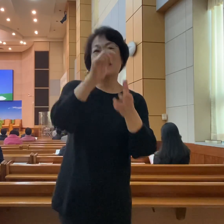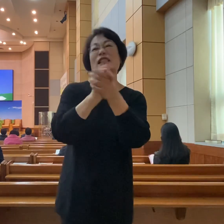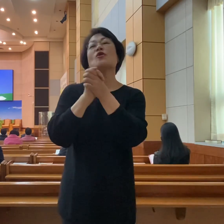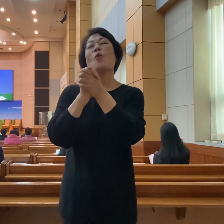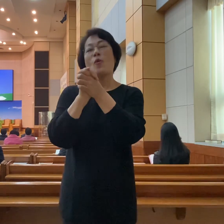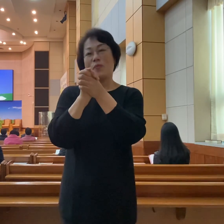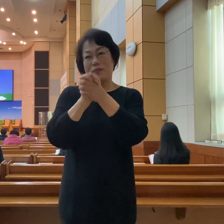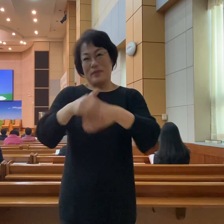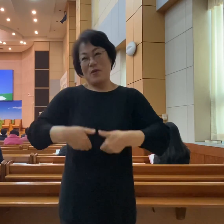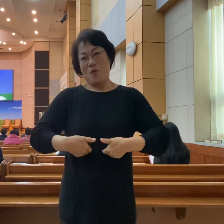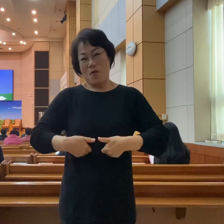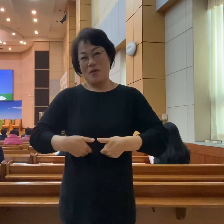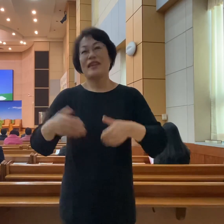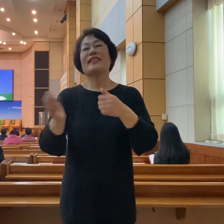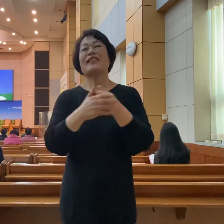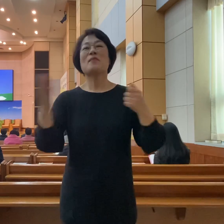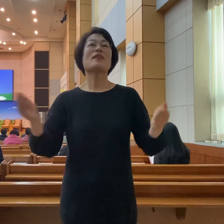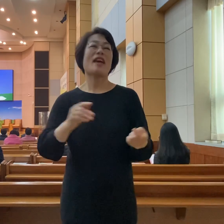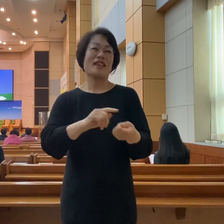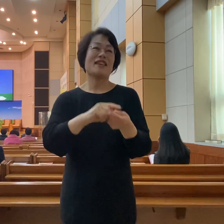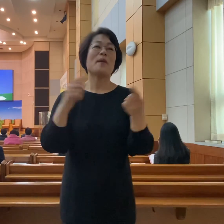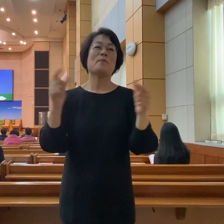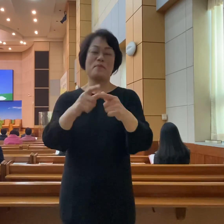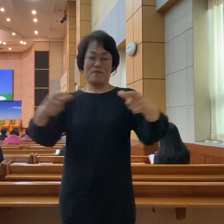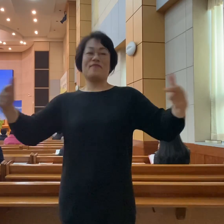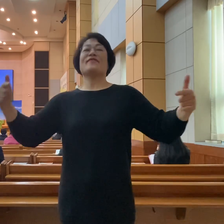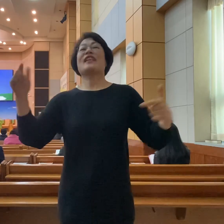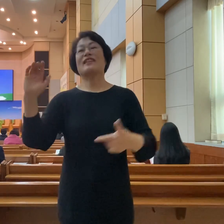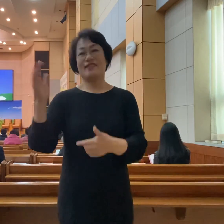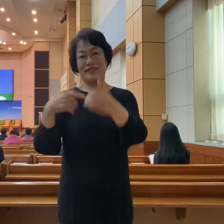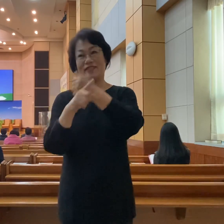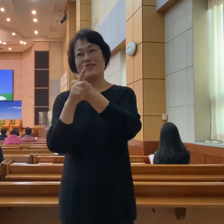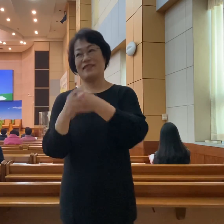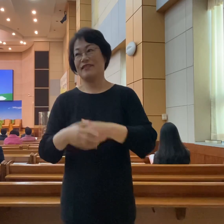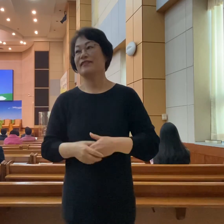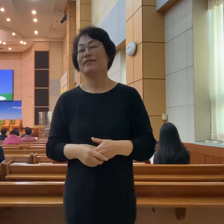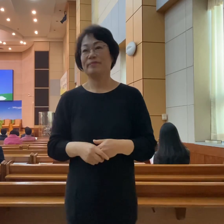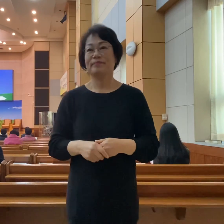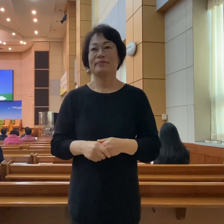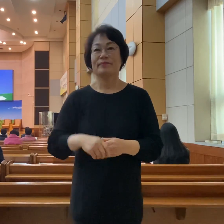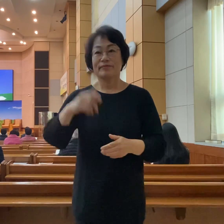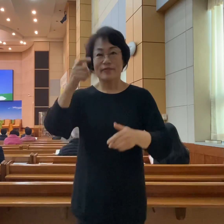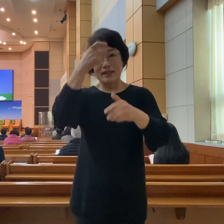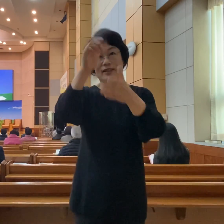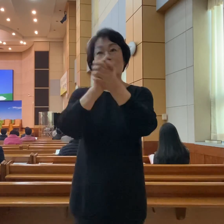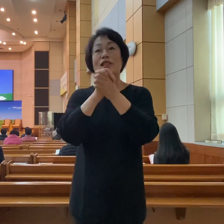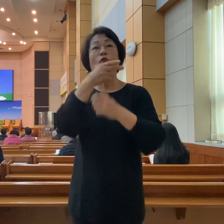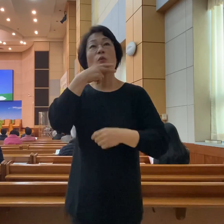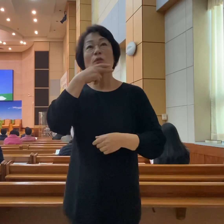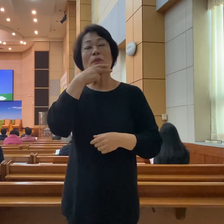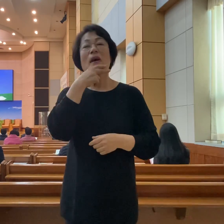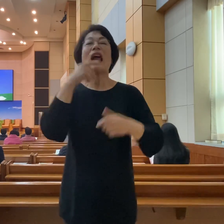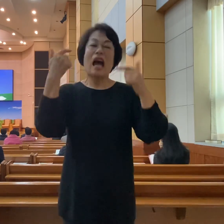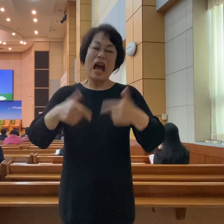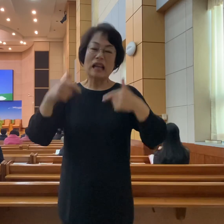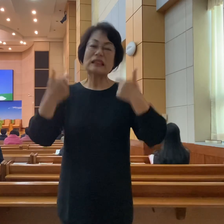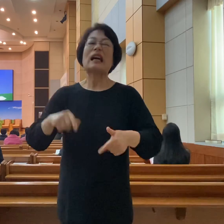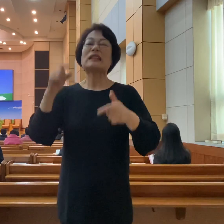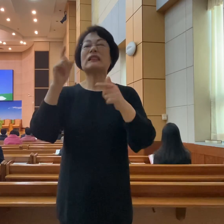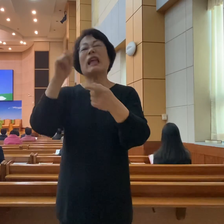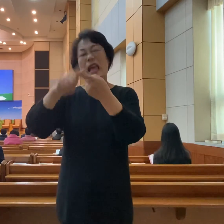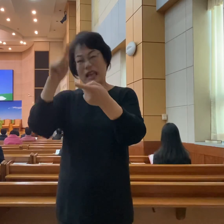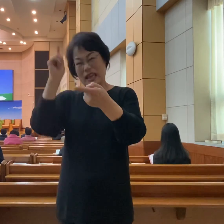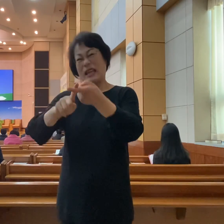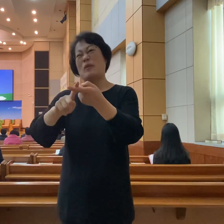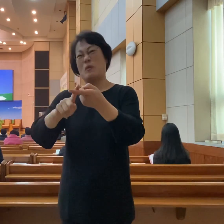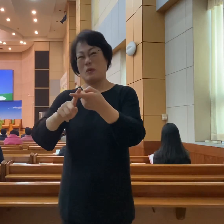통과해서 기도의 비밀을 가지고 살아가는 이런 사람들. 기도하지 않으면은 늘 거스들에서